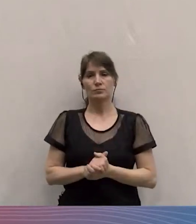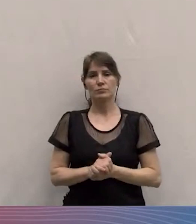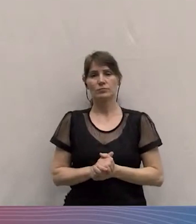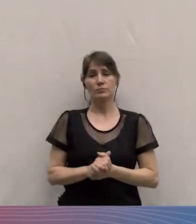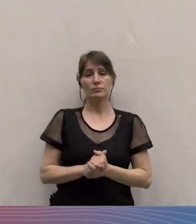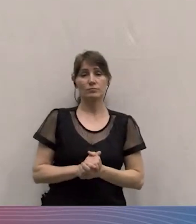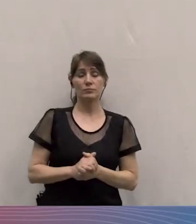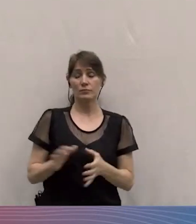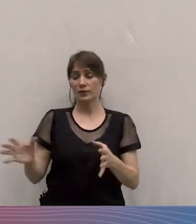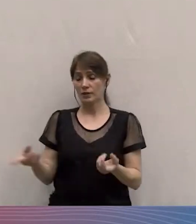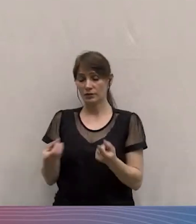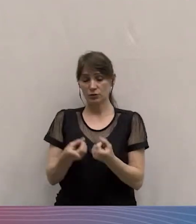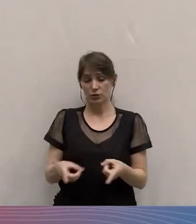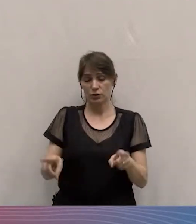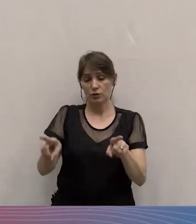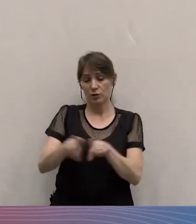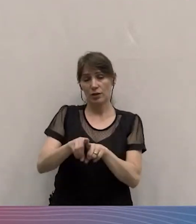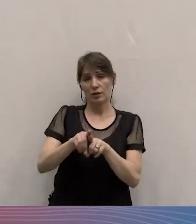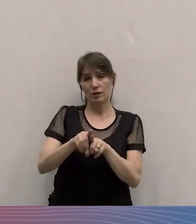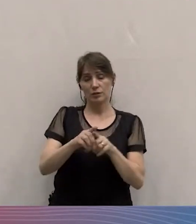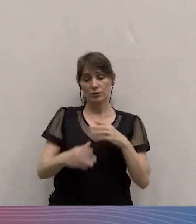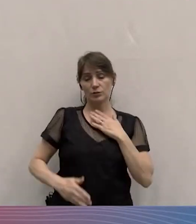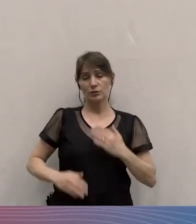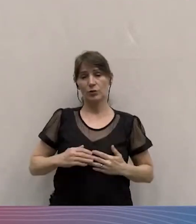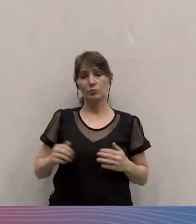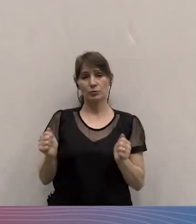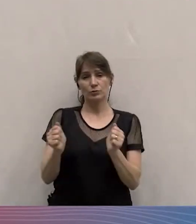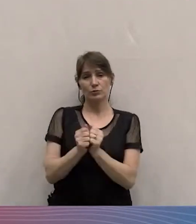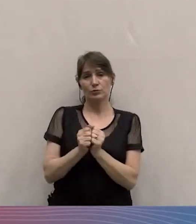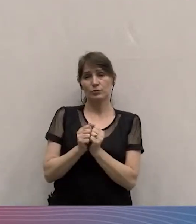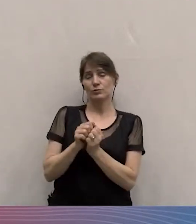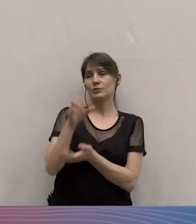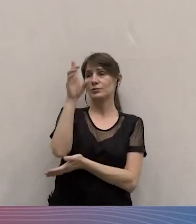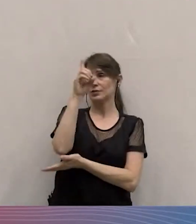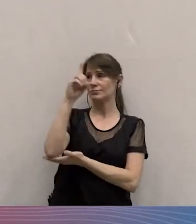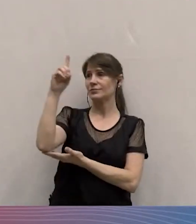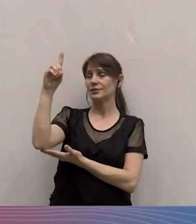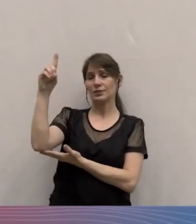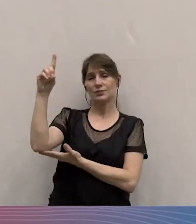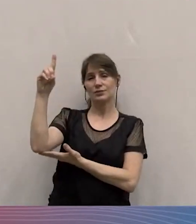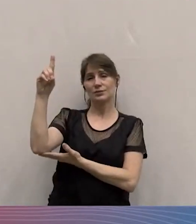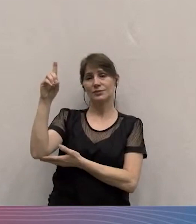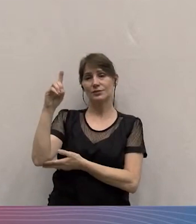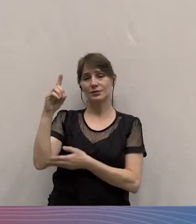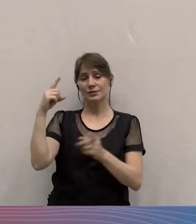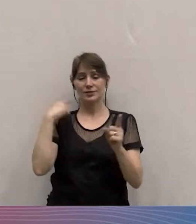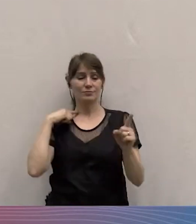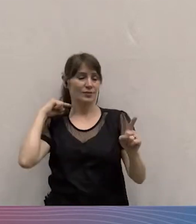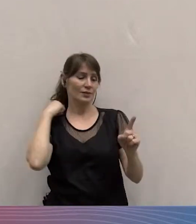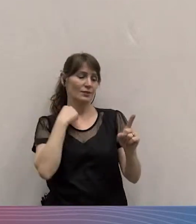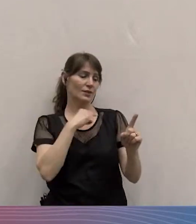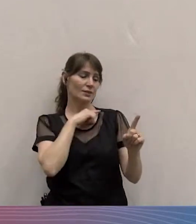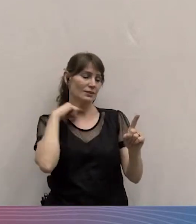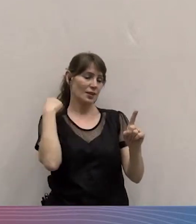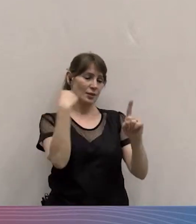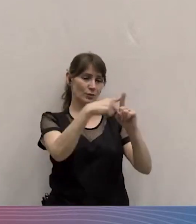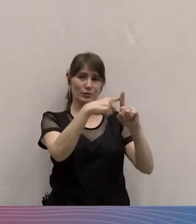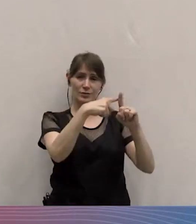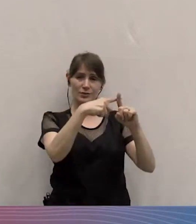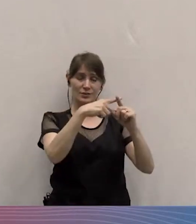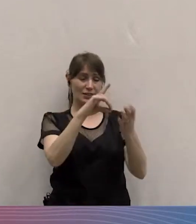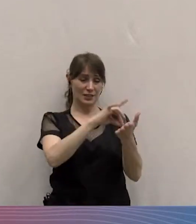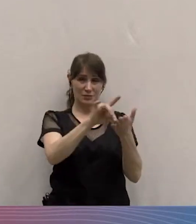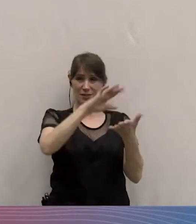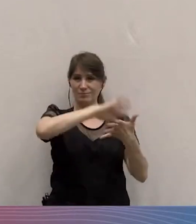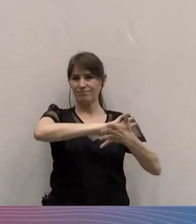E reconciliar-se ambos em um só corpo com Deus, e por intermédio da cruz, destruindo por ela a